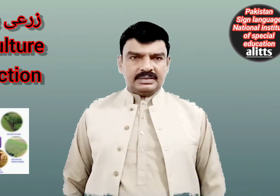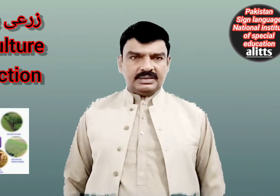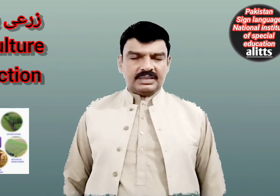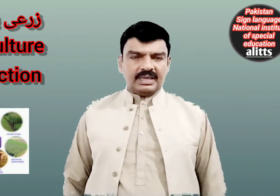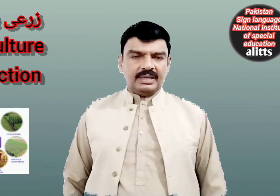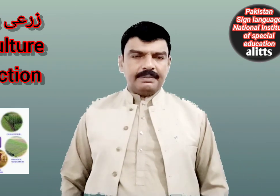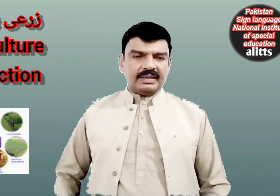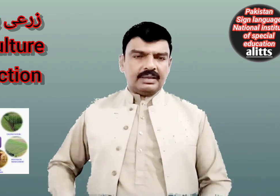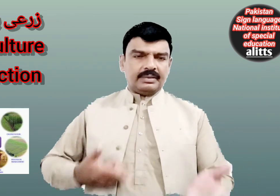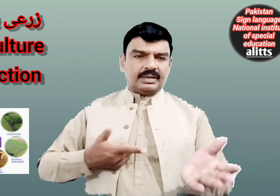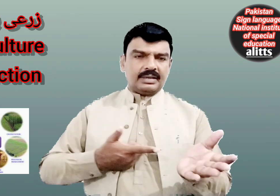ज़रई पैदावार।